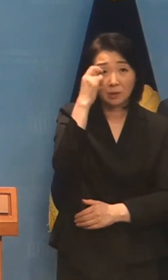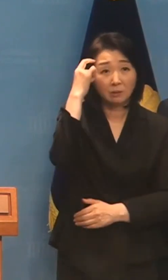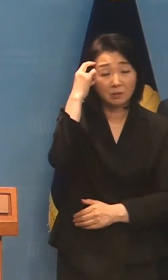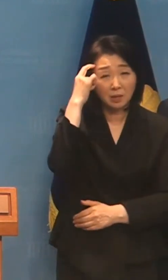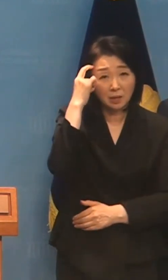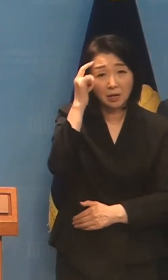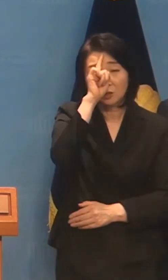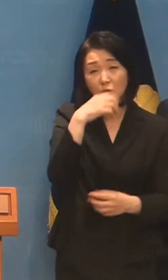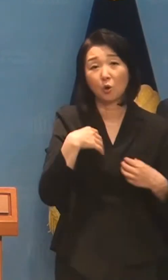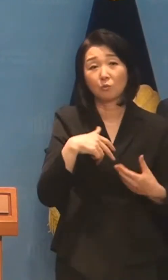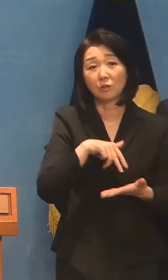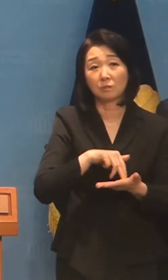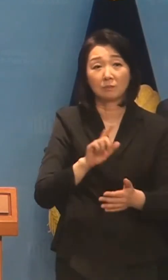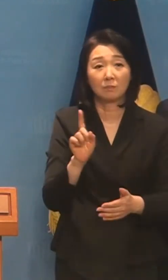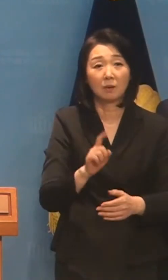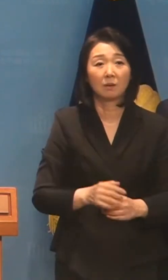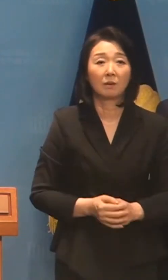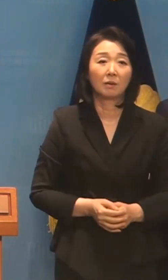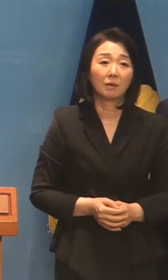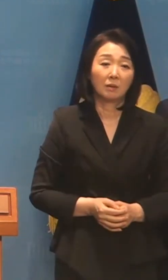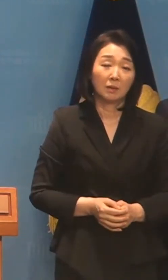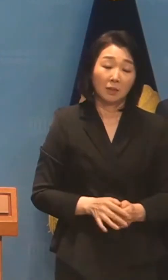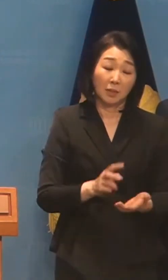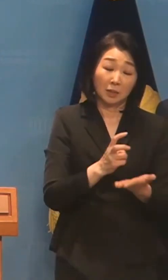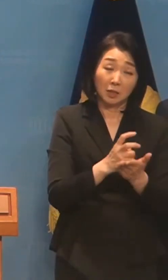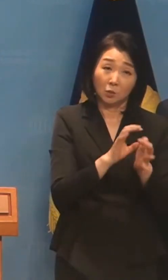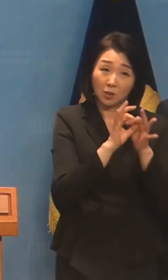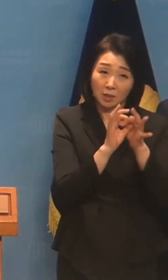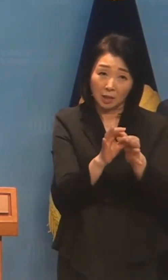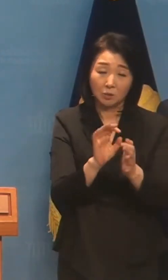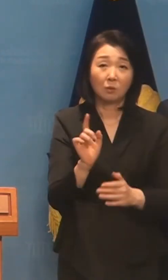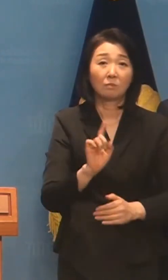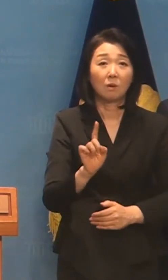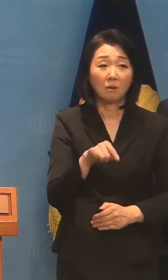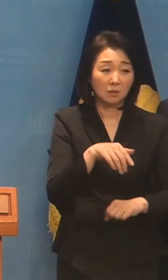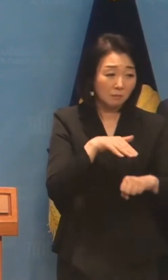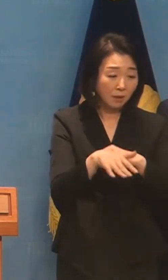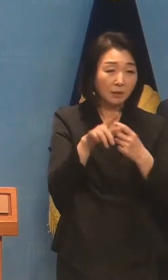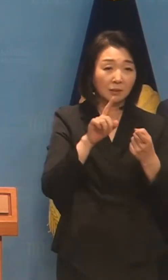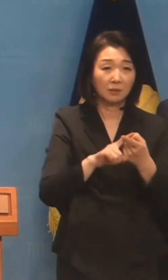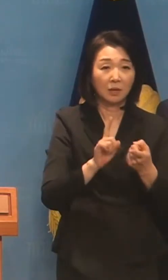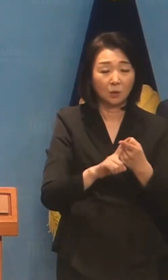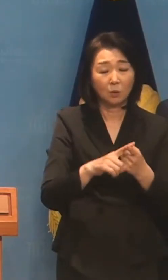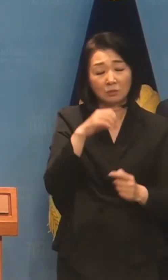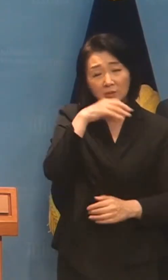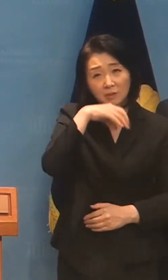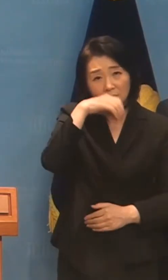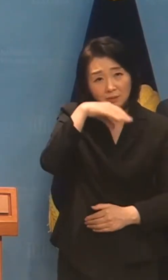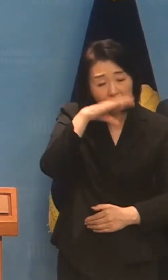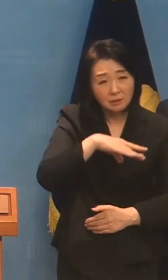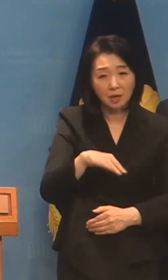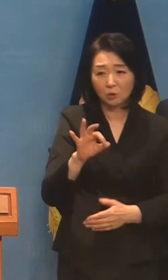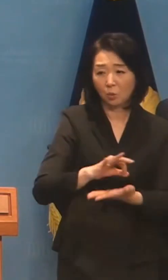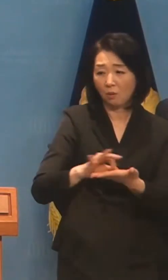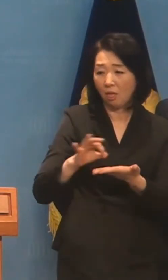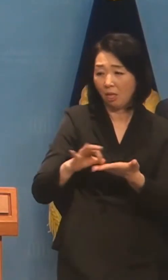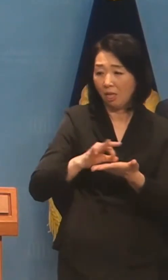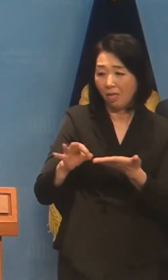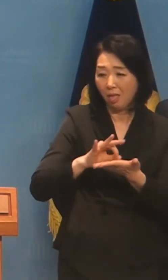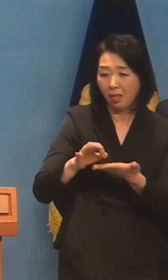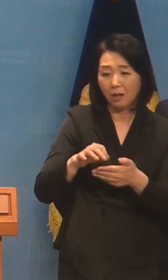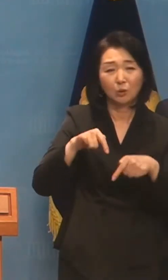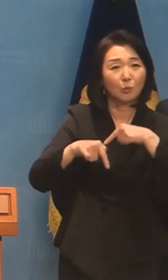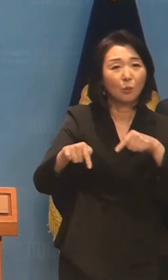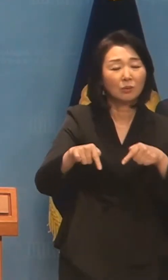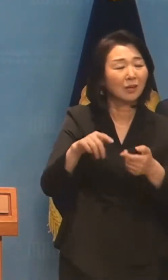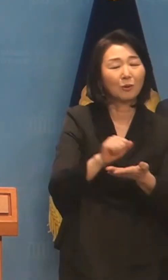것이 정부의 입장입니까? 제도의 지속 가능성은 이런 방식으로 부탁되고 재정 지출을 통제한다고 확보되는 것이